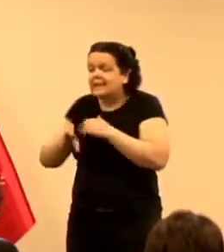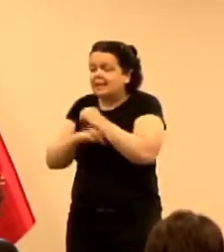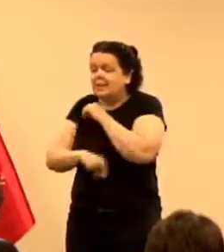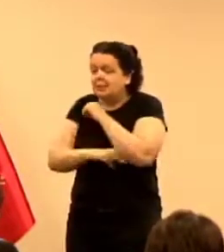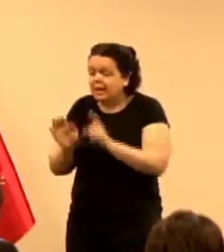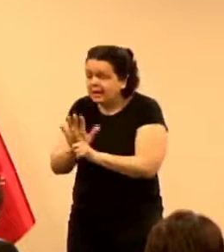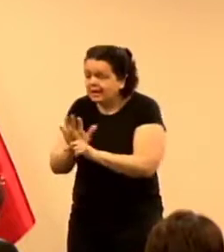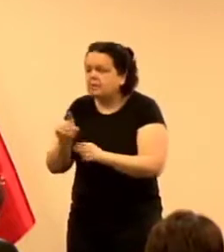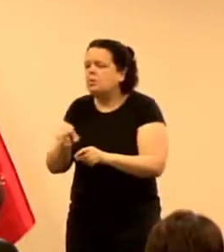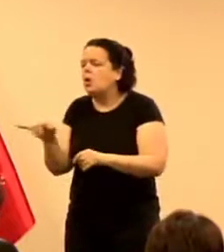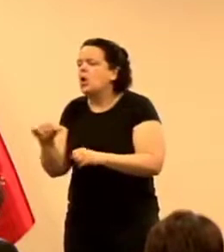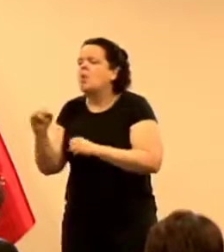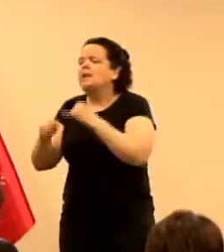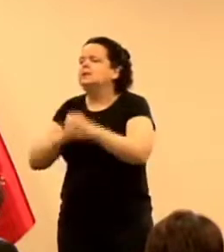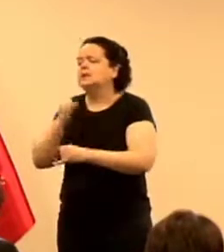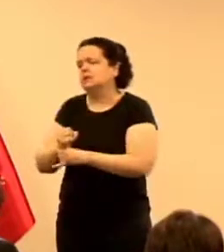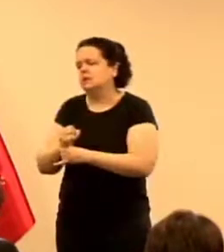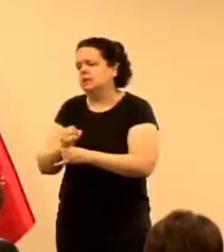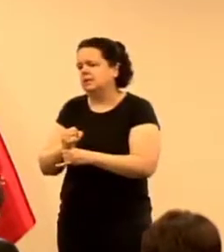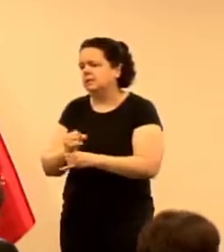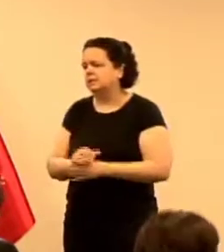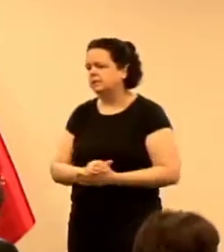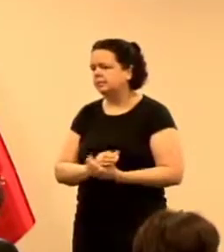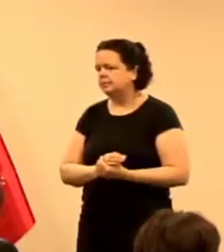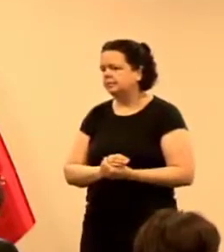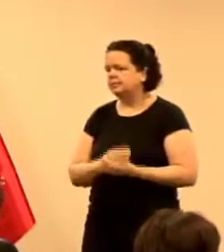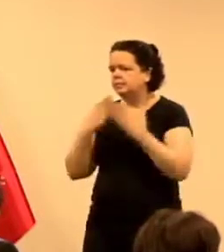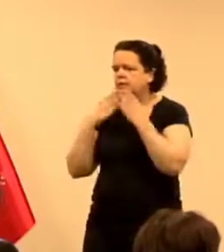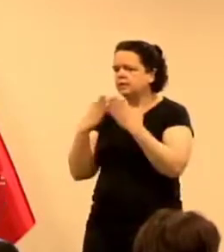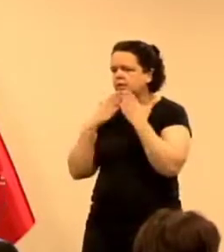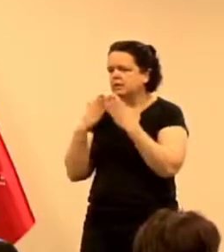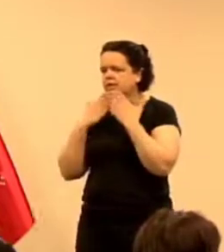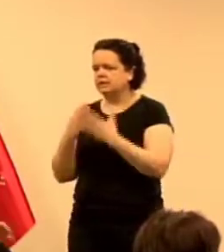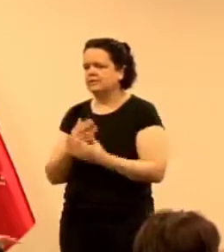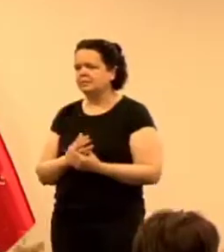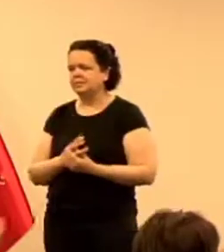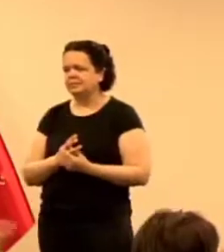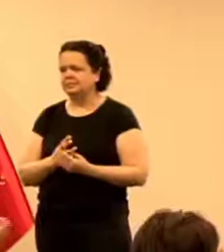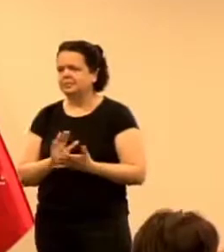como internacionalmente por el otro lado. Muchísimas gracias.